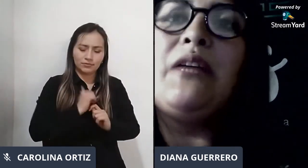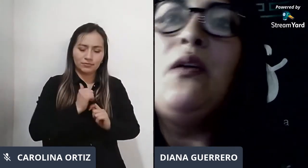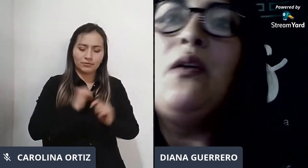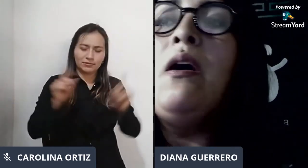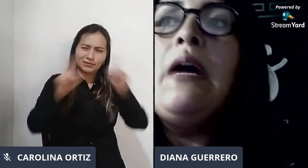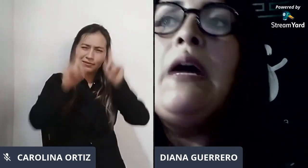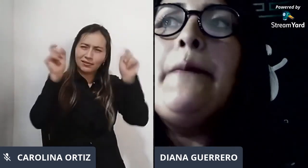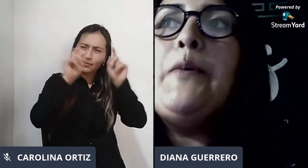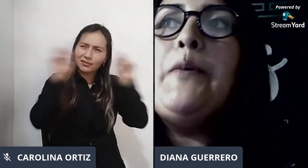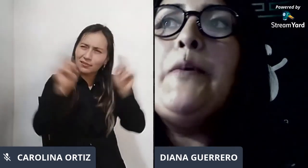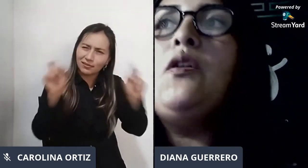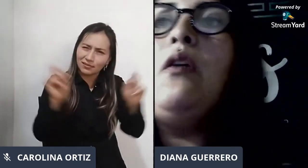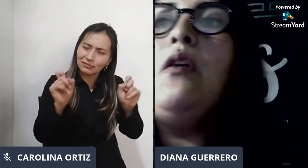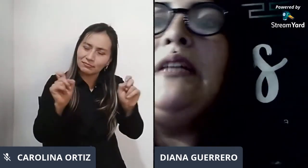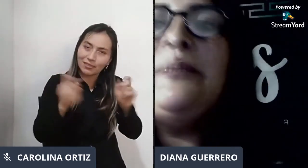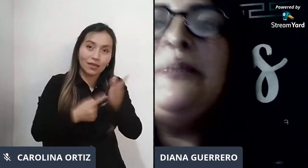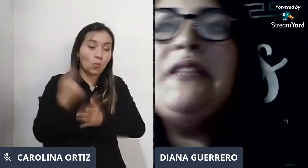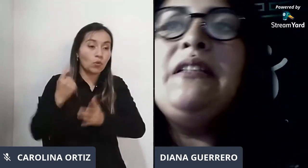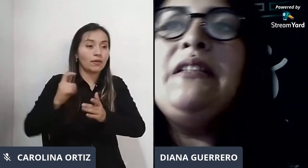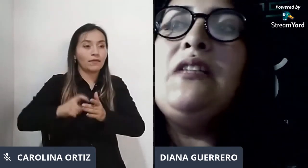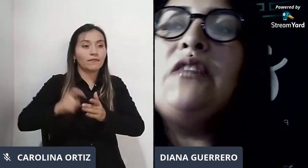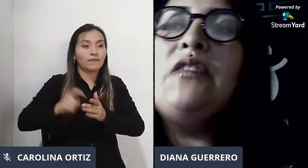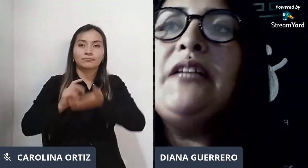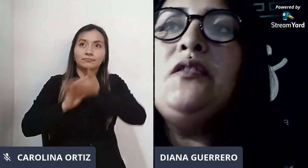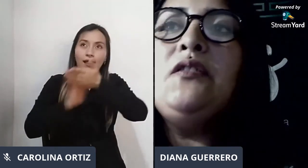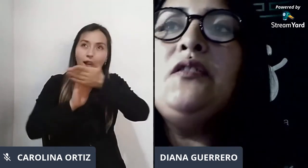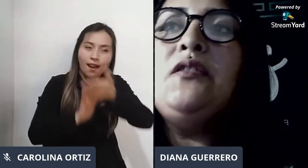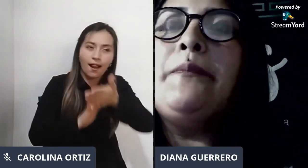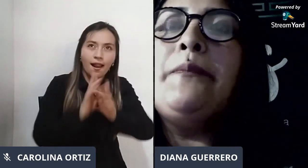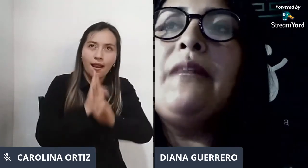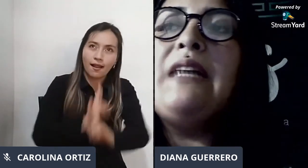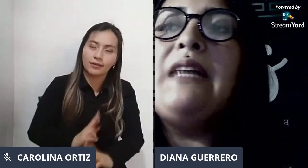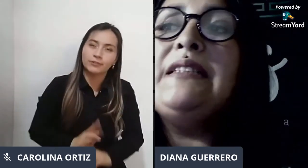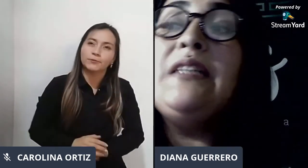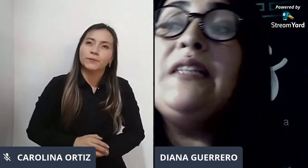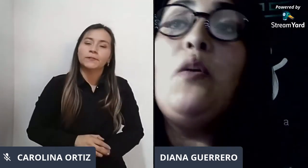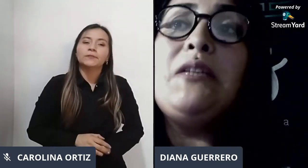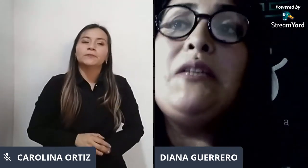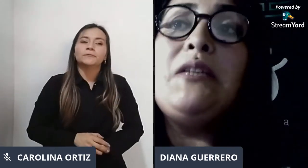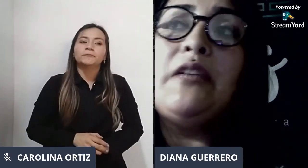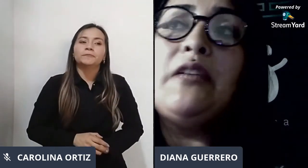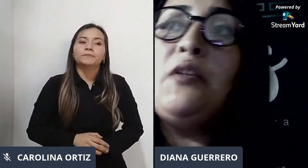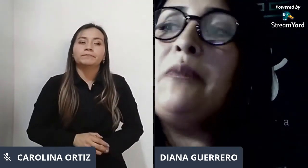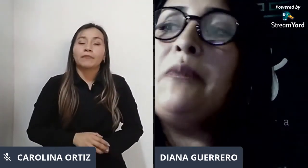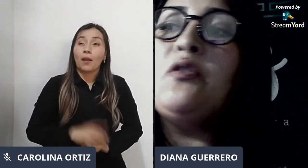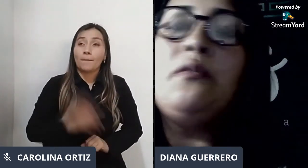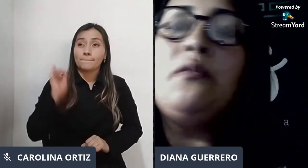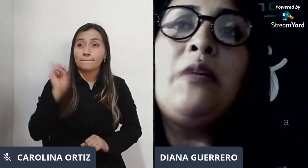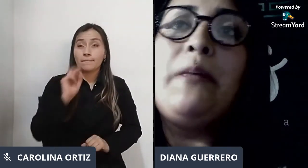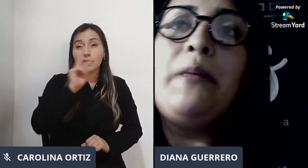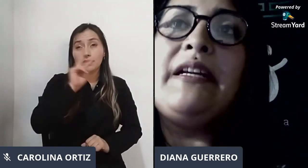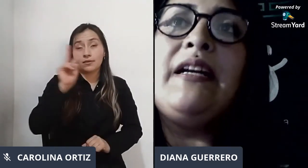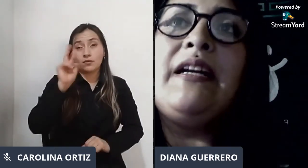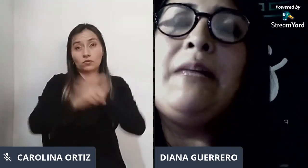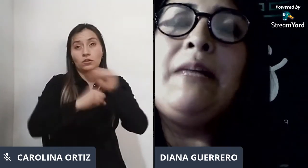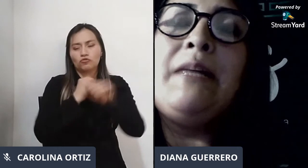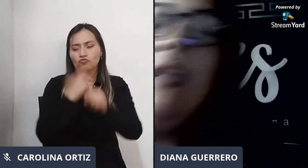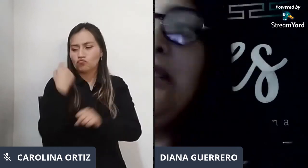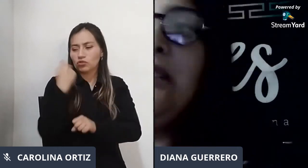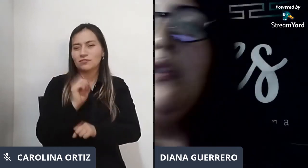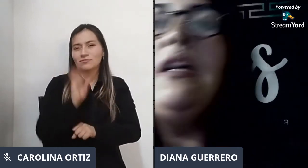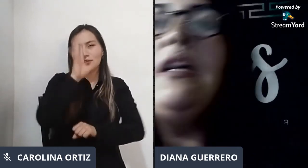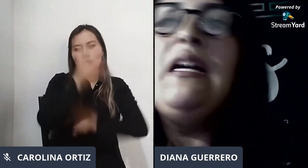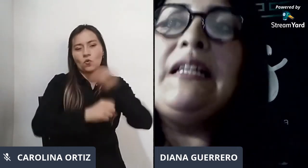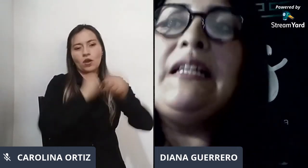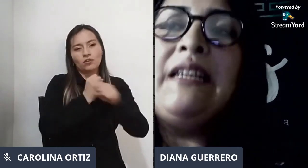resolviendo. Por eso hoy, después de 22 años, hace 5 más o menos, retomamos con mi compañera Ángela Marcela